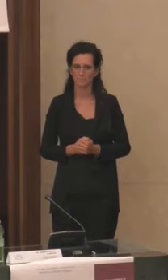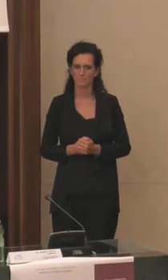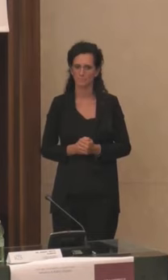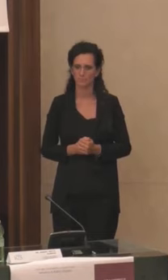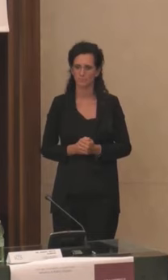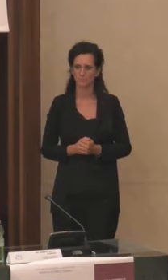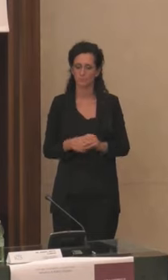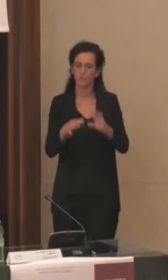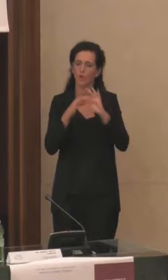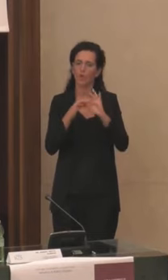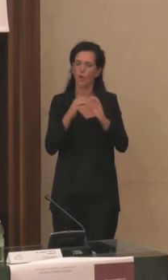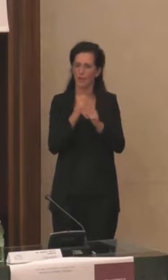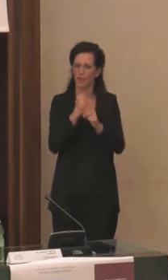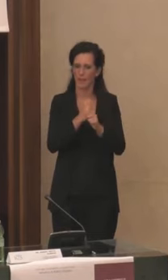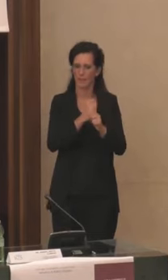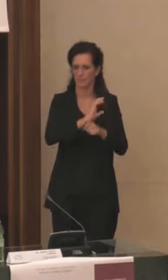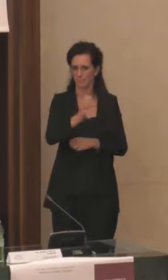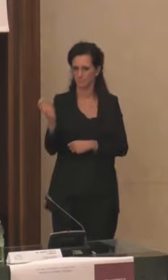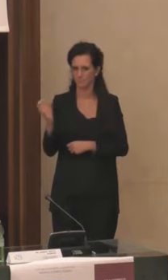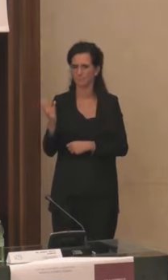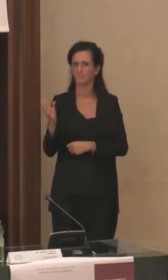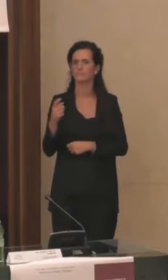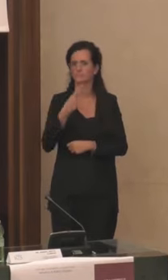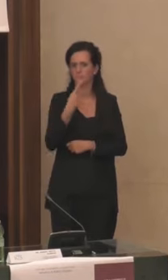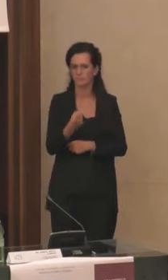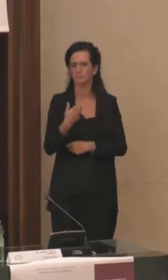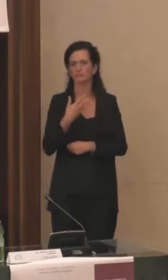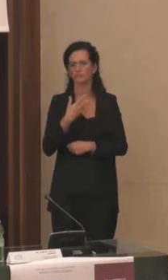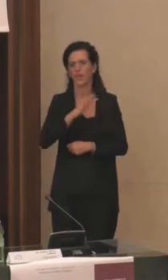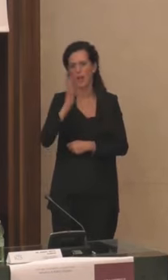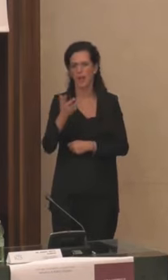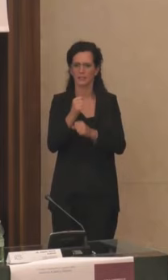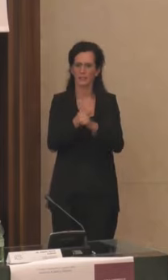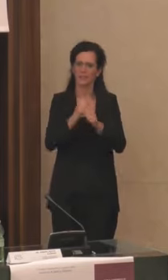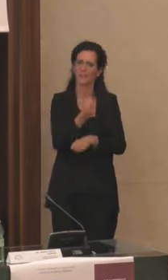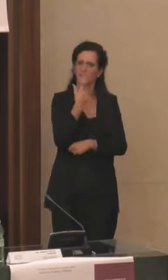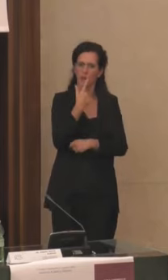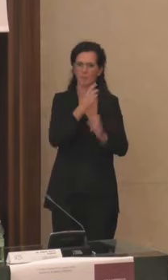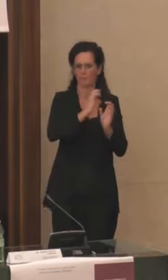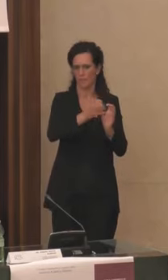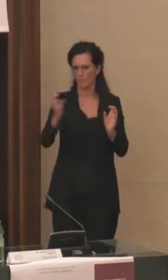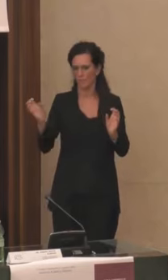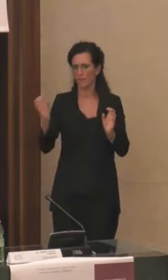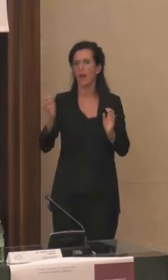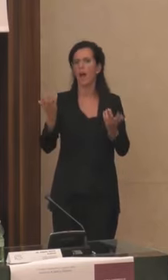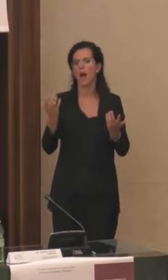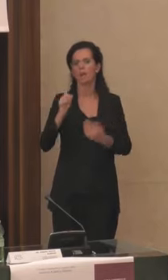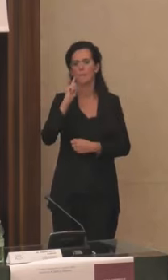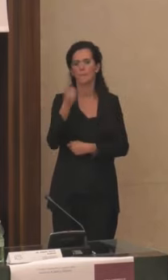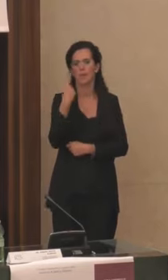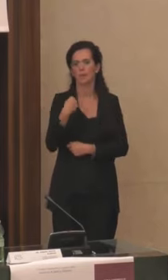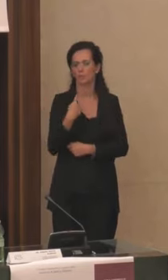Diversi colleghi hanno già parlato precedentemente di questi farmaci, quindi io mi soffermo sui costi, no? Il